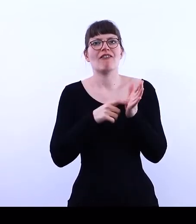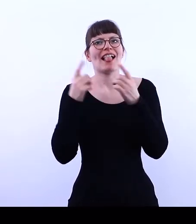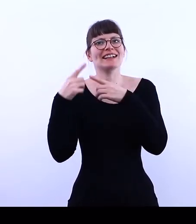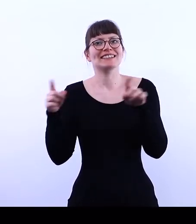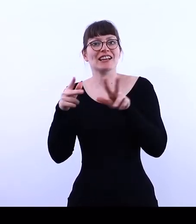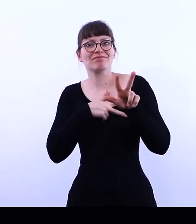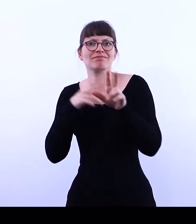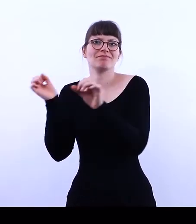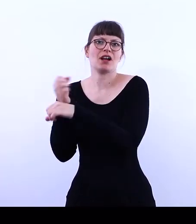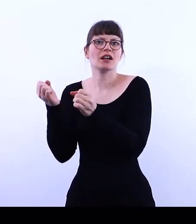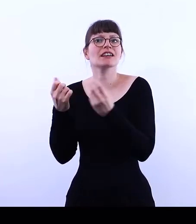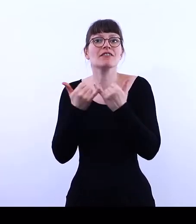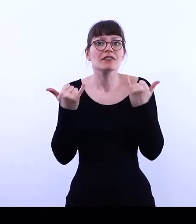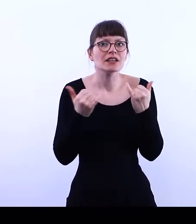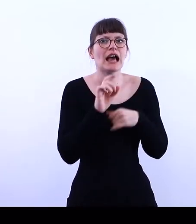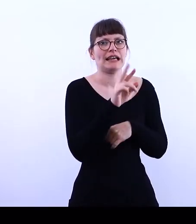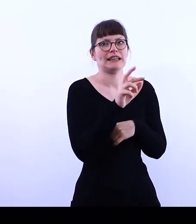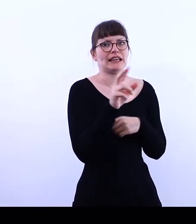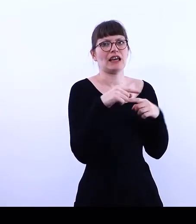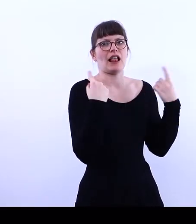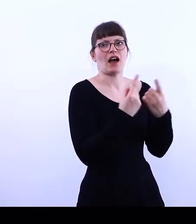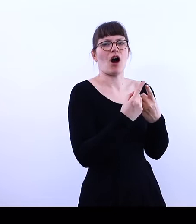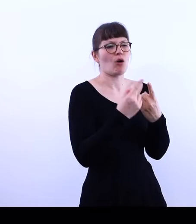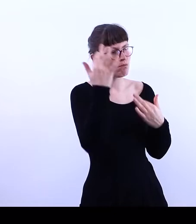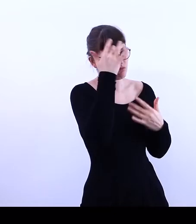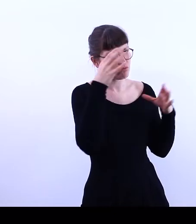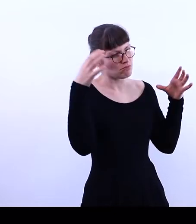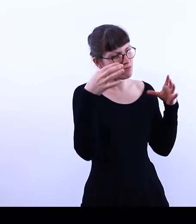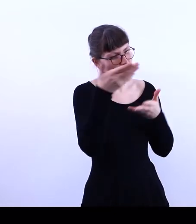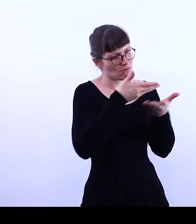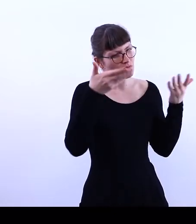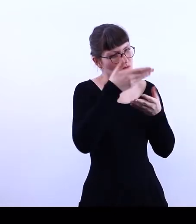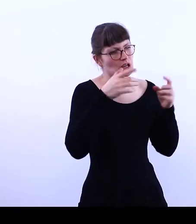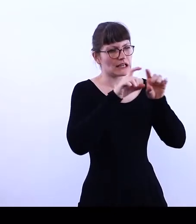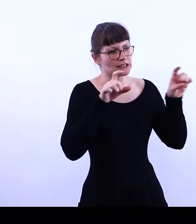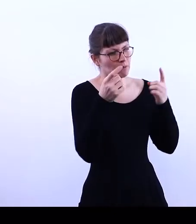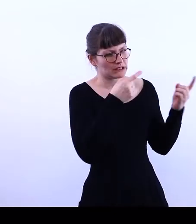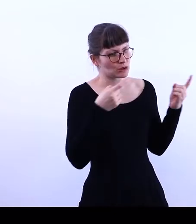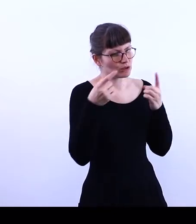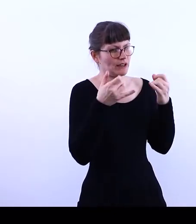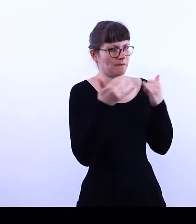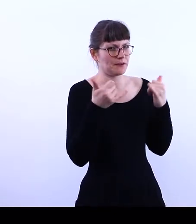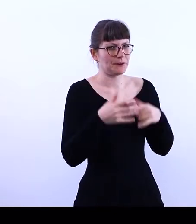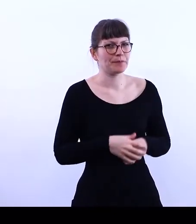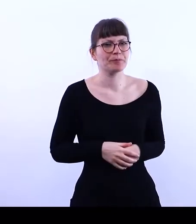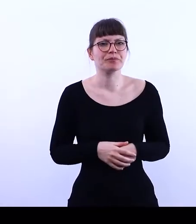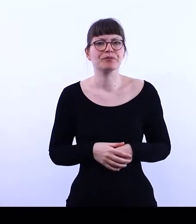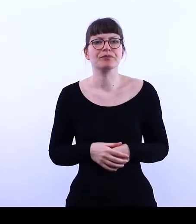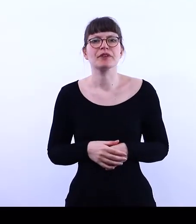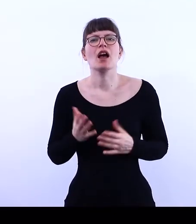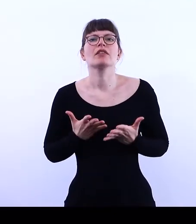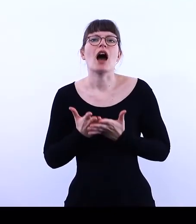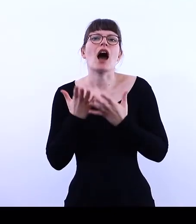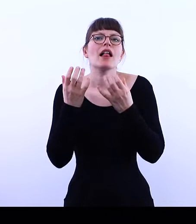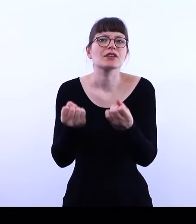in digitalen Räumen und gucken, was es da auch nochmal für Möglichkeiten gibt, um diese Themen zu diskutieren. Und die Frage von Nachhaltigkeit,